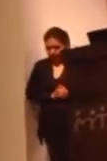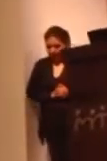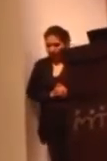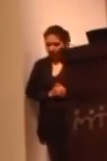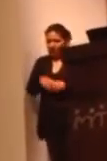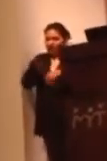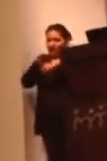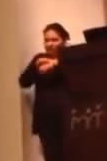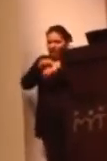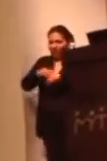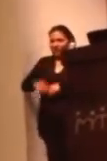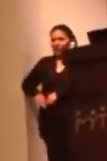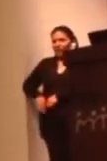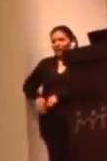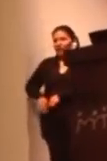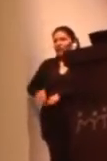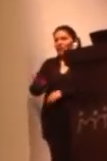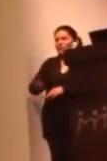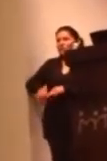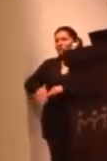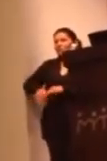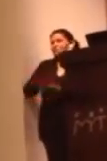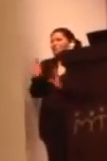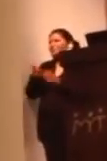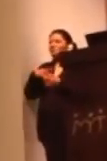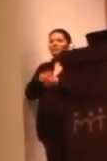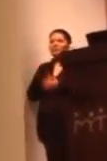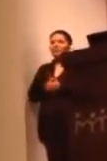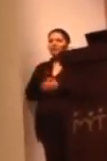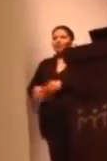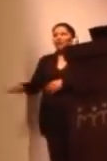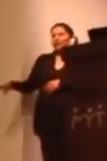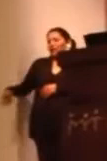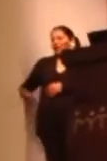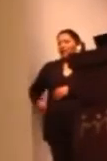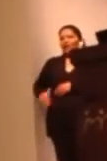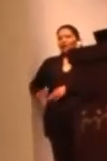Te lo pones de llavero, ¿a poco no? Lo traes acá.